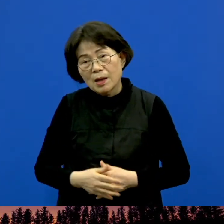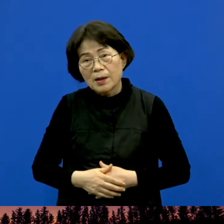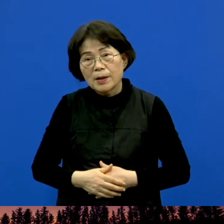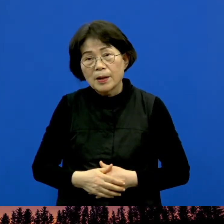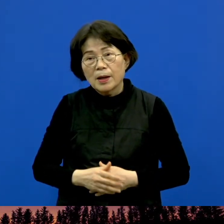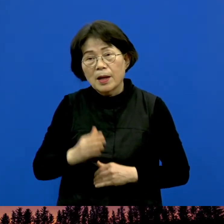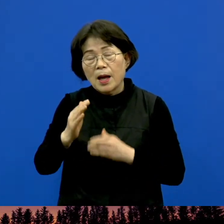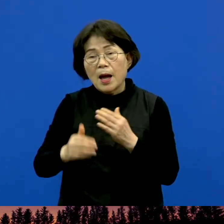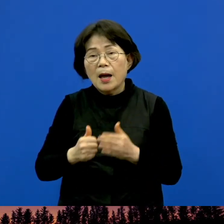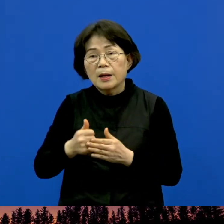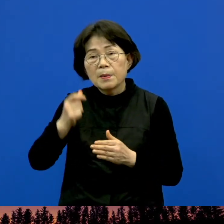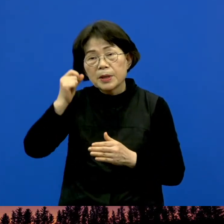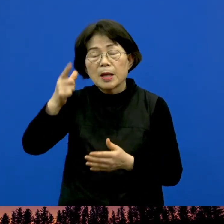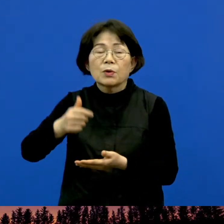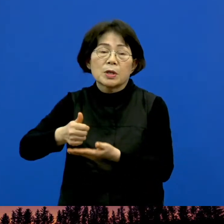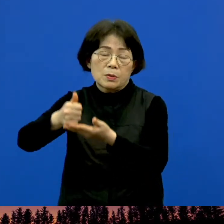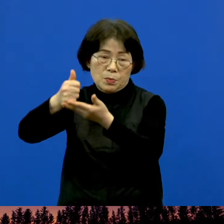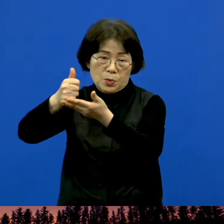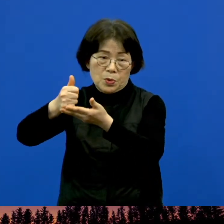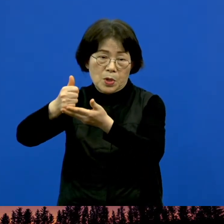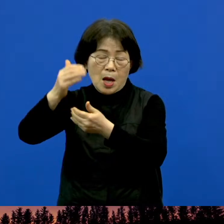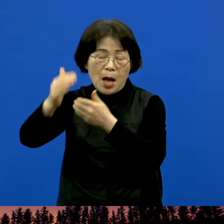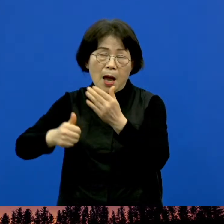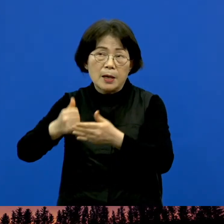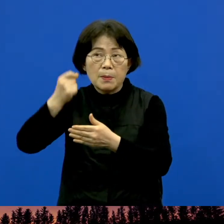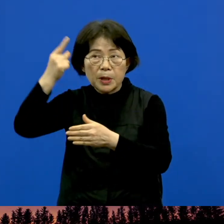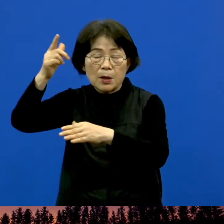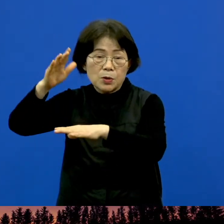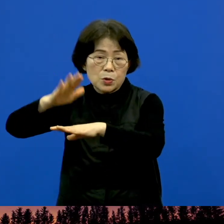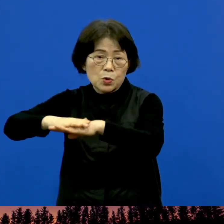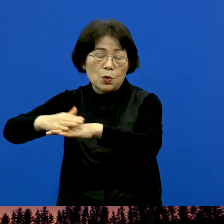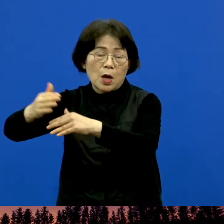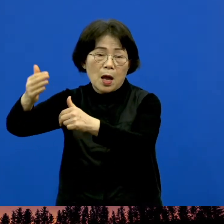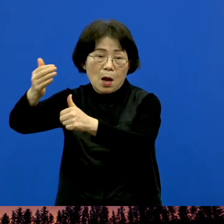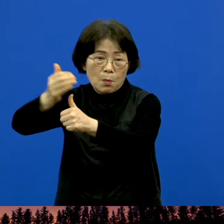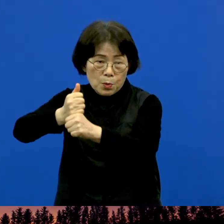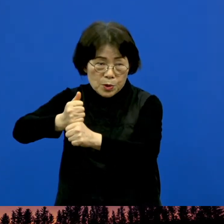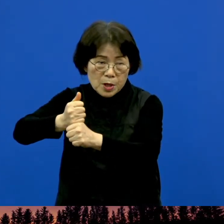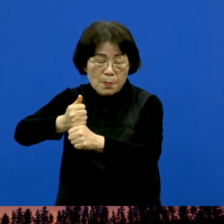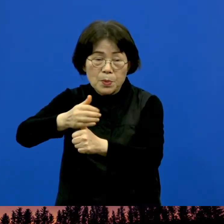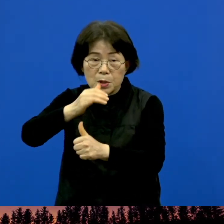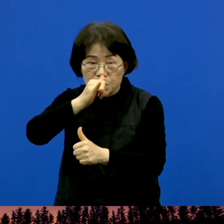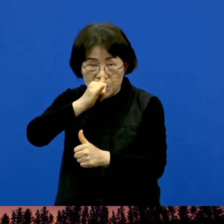여러분, 하나님 탁월하신 분인데요, 그 탁월하심의 손에 붙잡혀질 수 있는